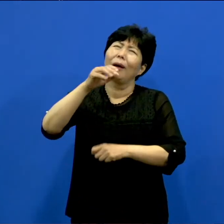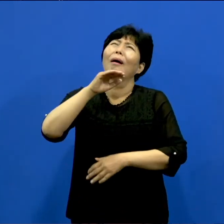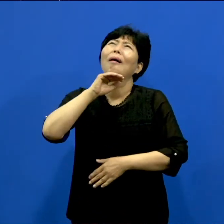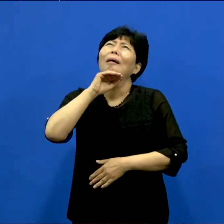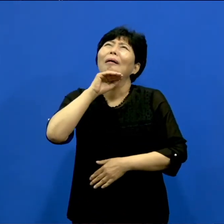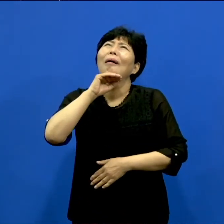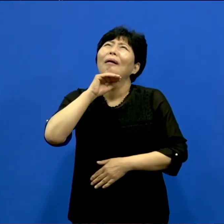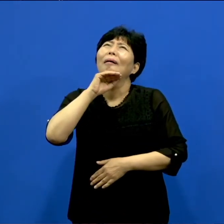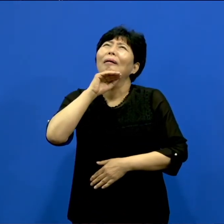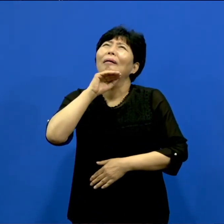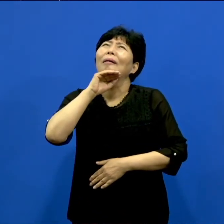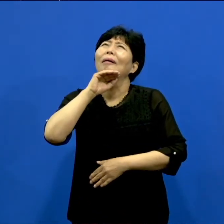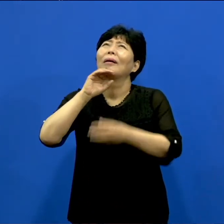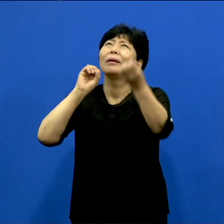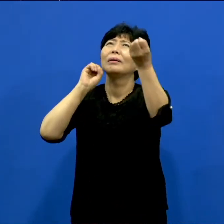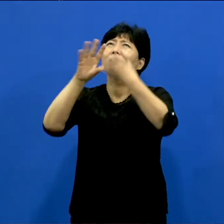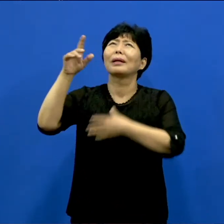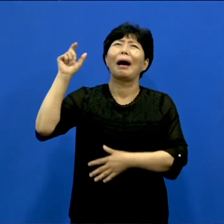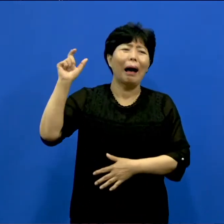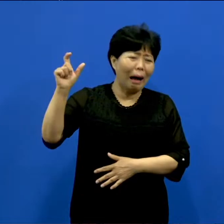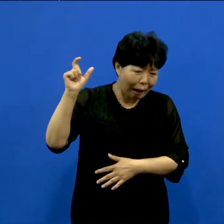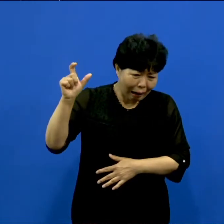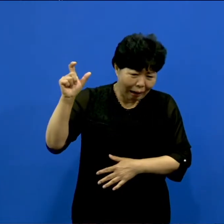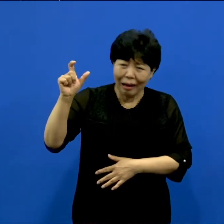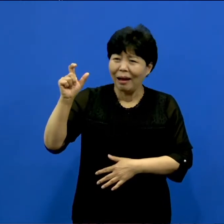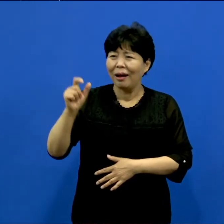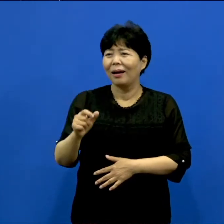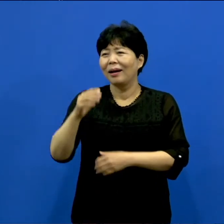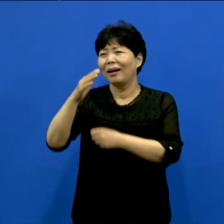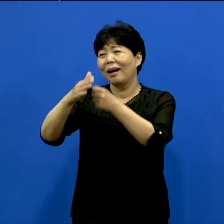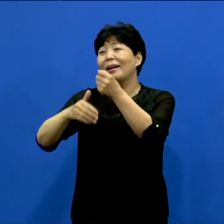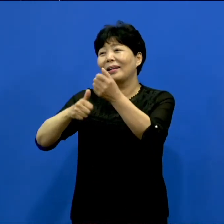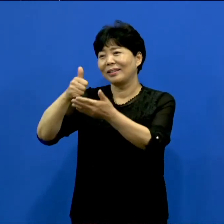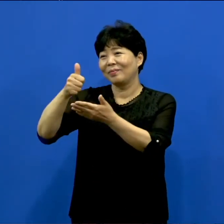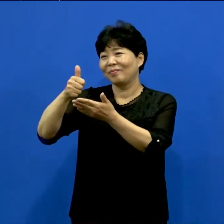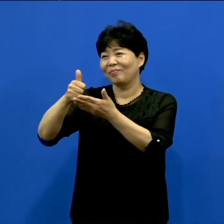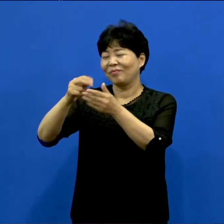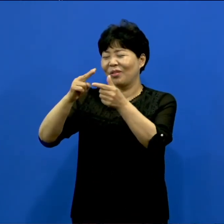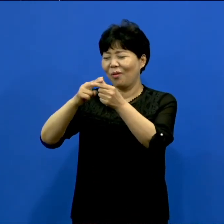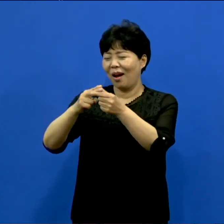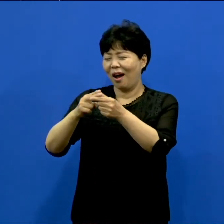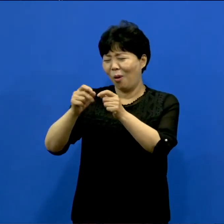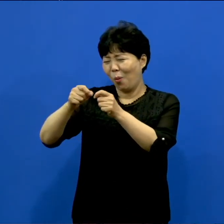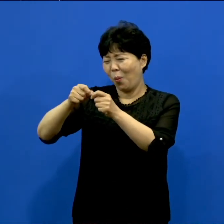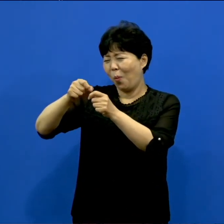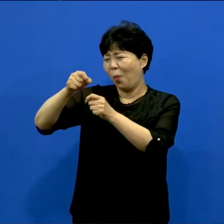않으심으로 하나님이 나와 더 오랜 관계를 맺기를 원하시길 때가 있어요.